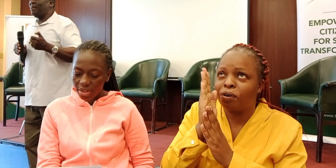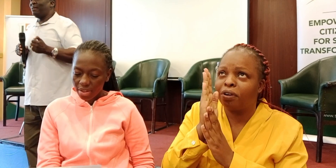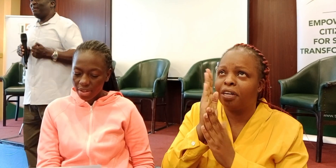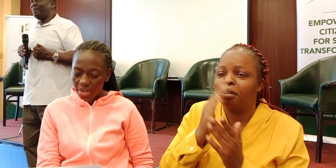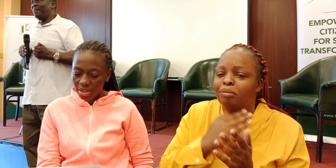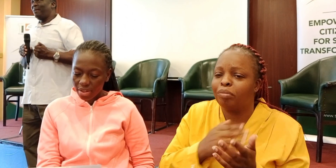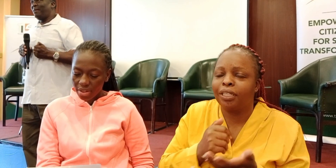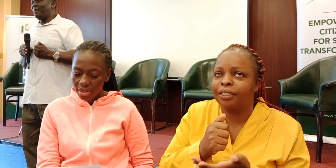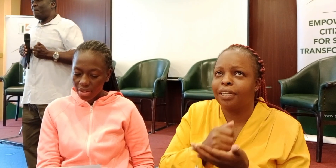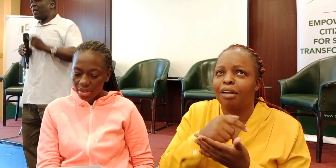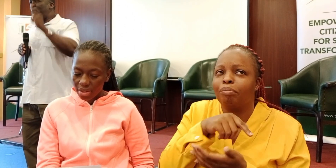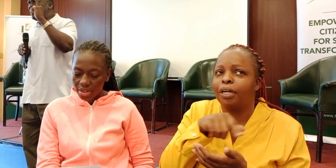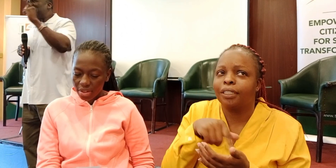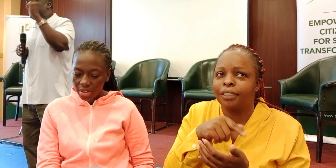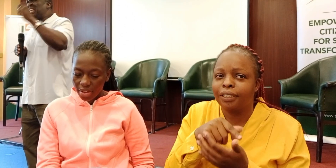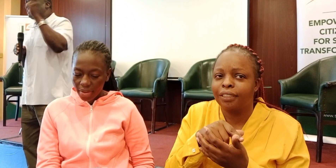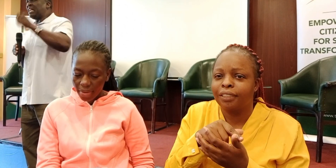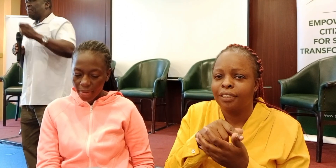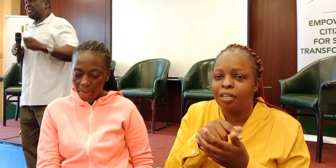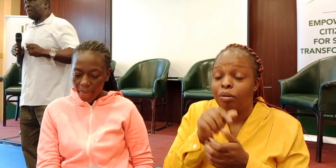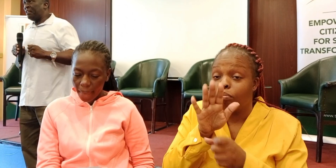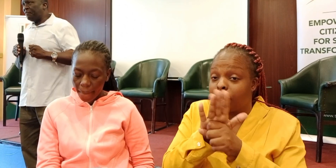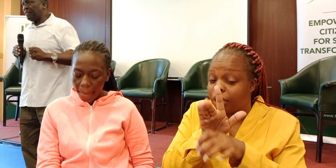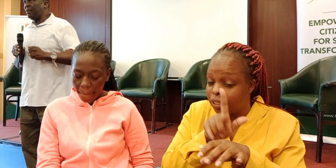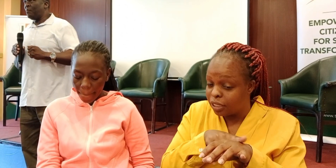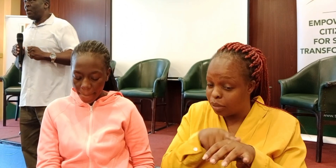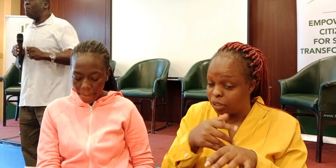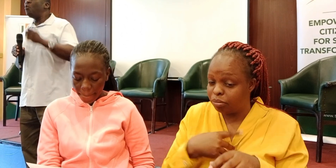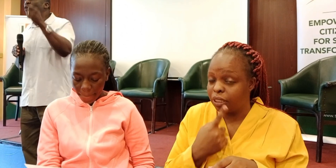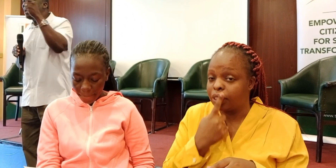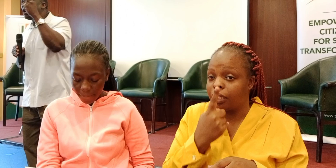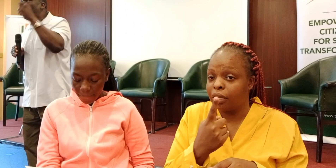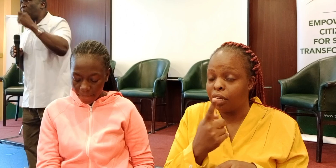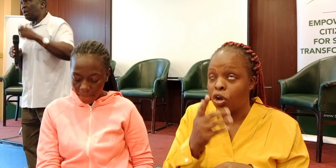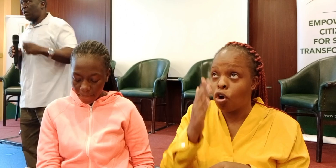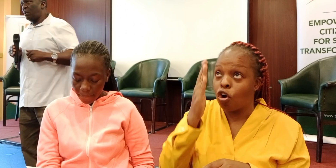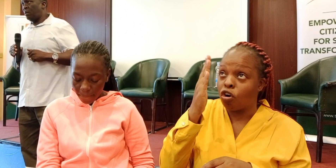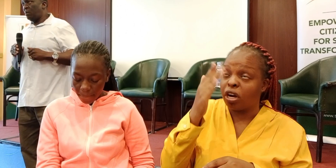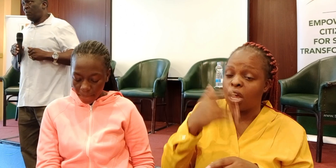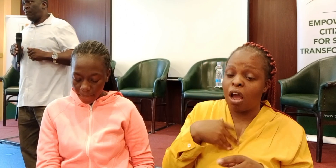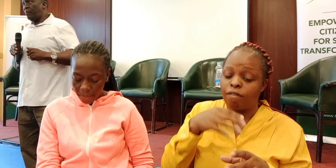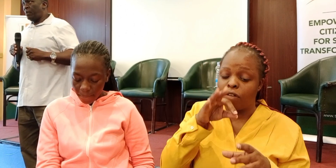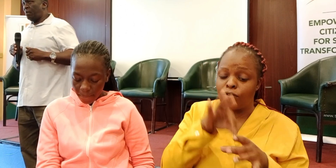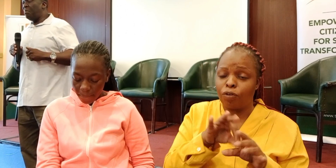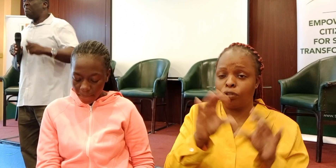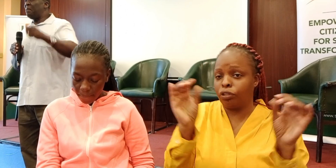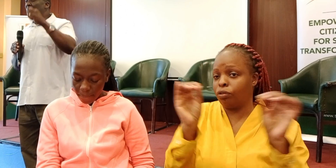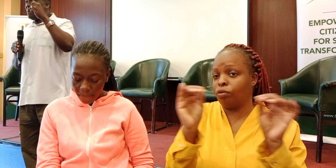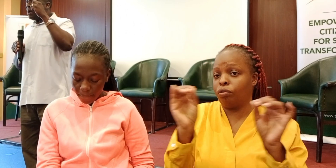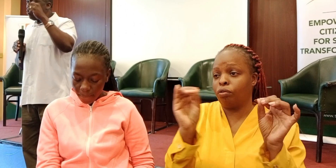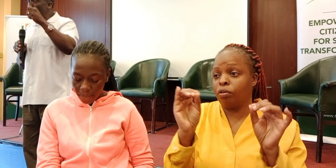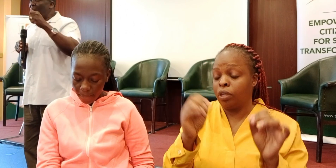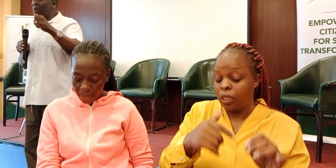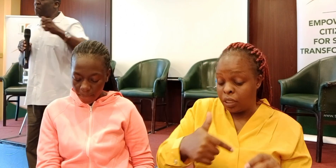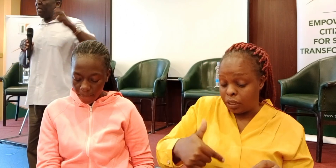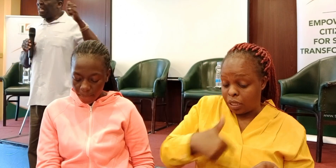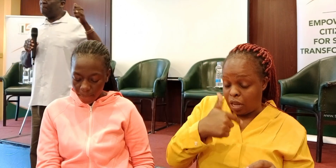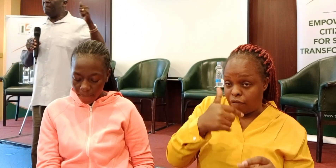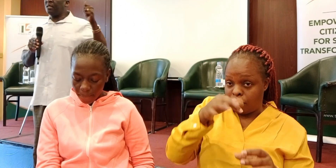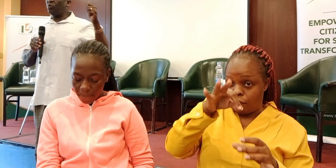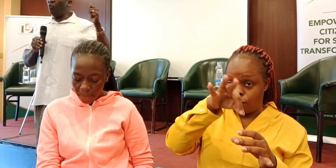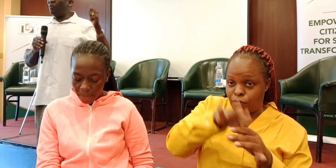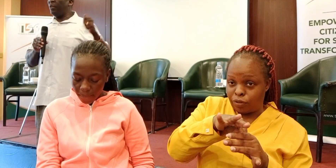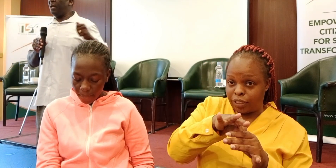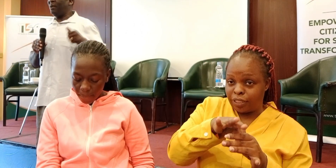tusaidie. Mara nyingi sana nimesema hivi, Mungu hana kura. Mimi nimepiga kura